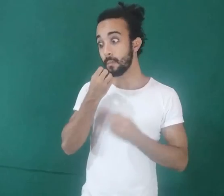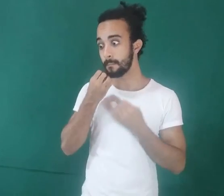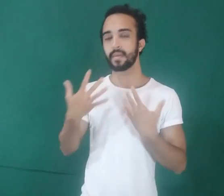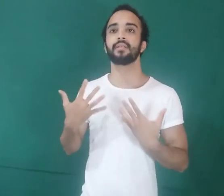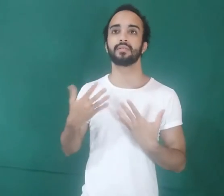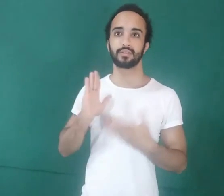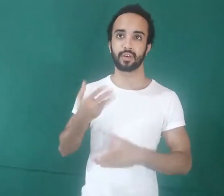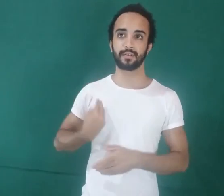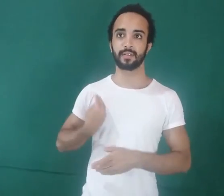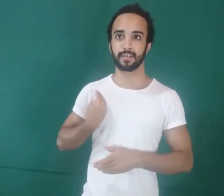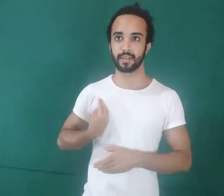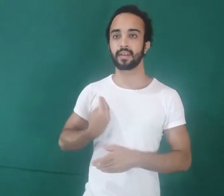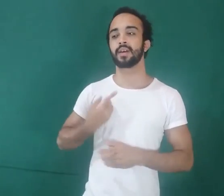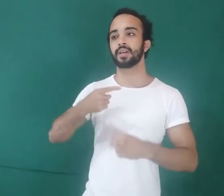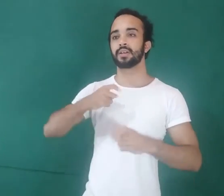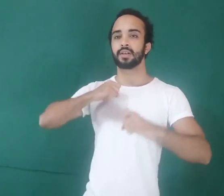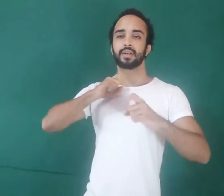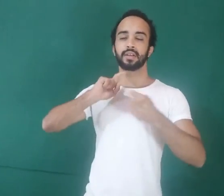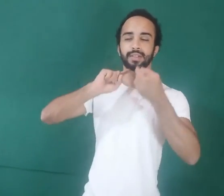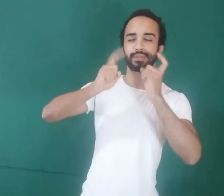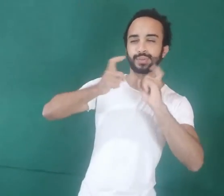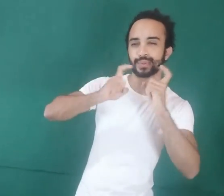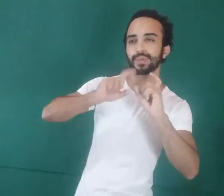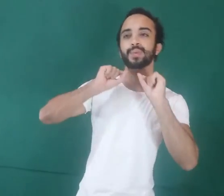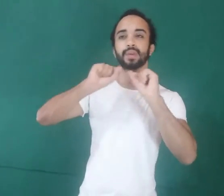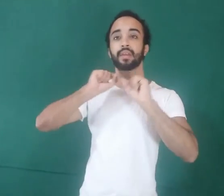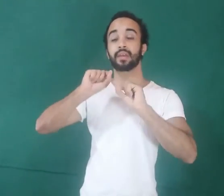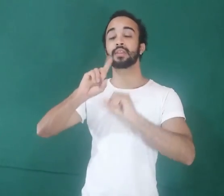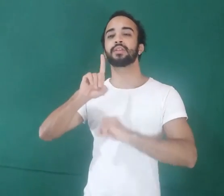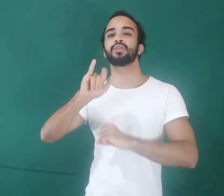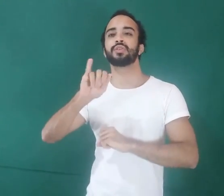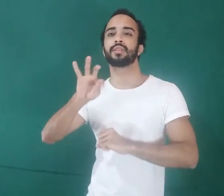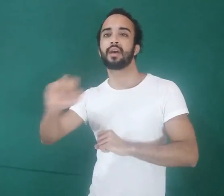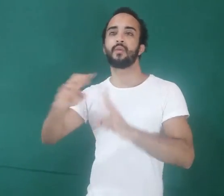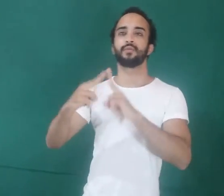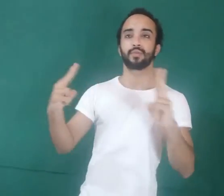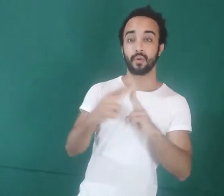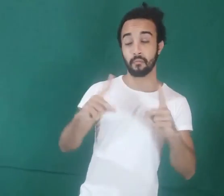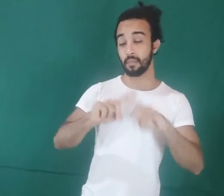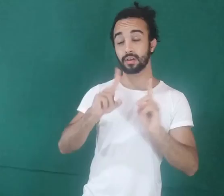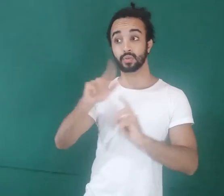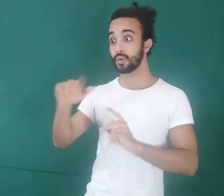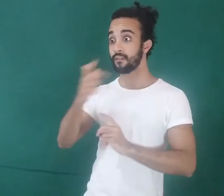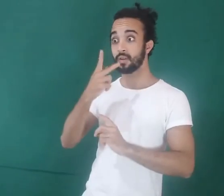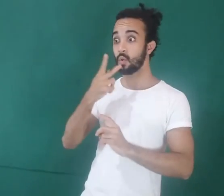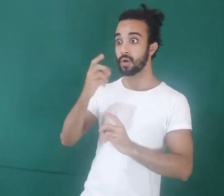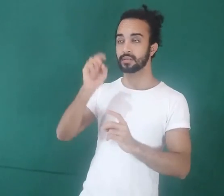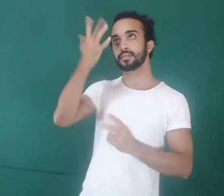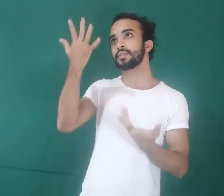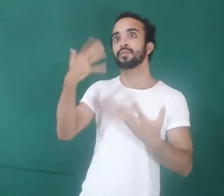vivia nessa discussão entre o digital, o virtual, mas ninguém nunca falou isso de uma maneira tão fácil como o Theo.